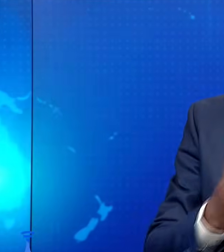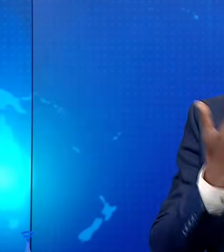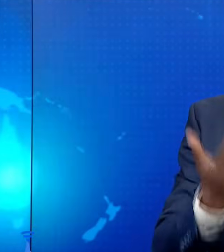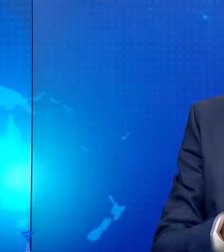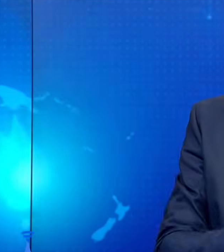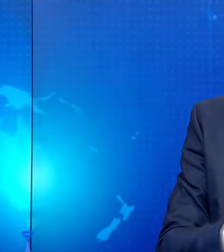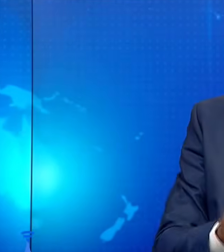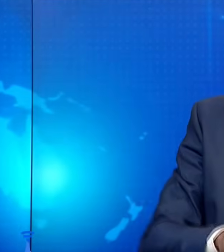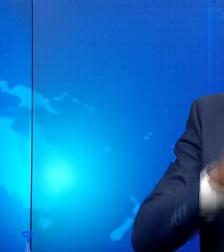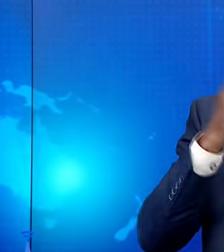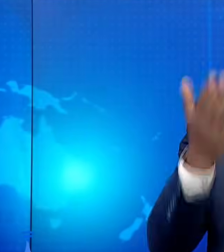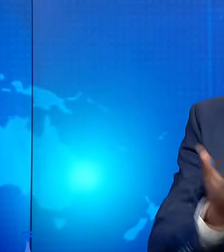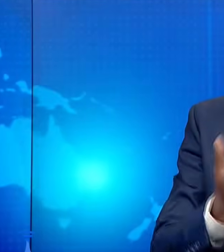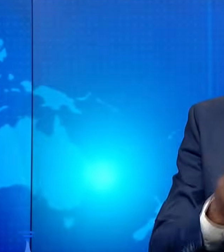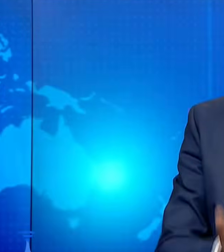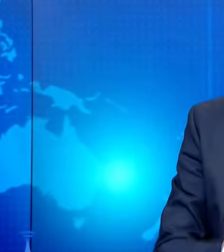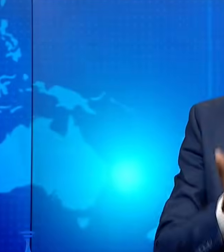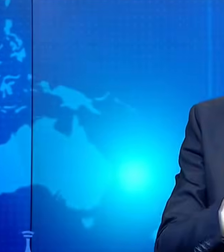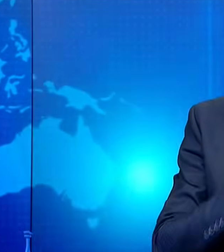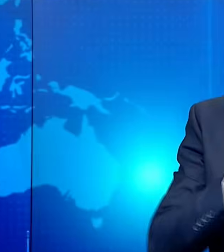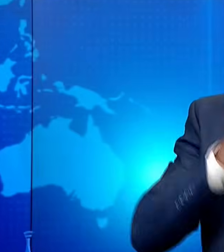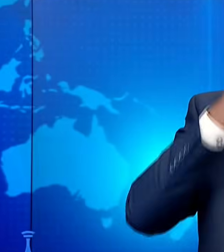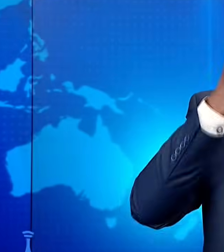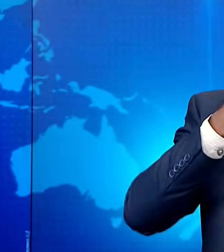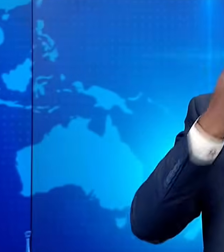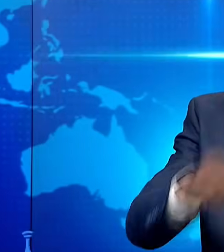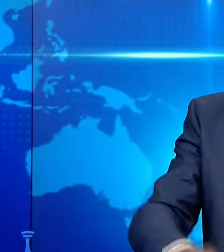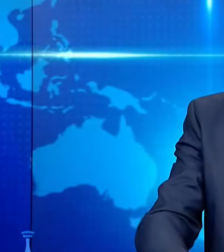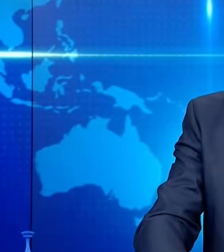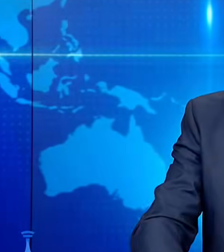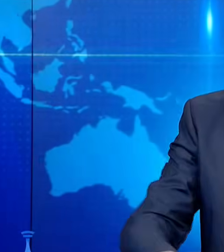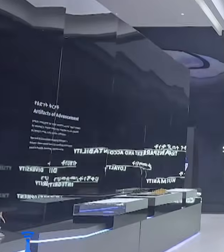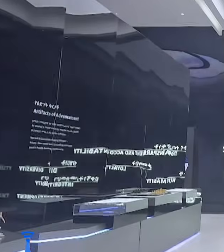በግብርናና በአገልግሎት ዘርፍ ከፍተኛ አስተዋጽኦ እያበረከተ ነው ብለዋል።